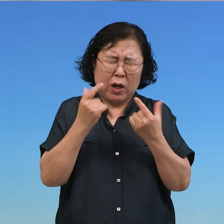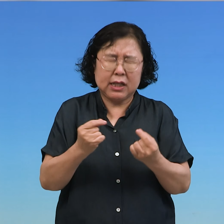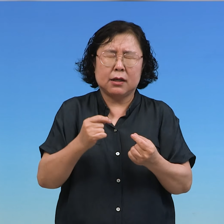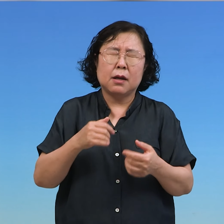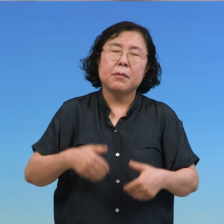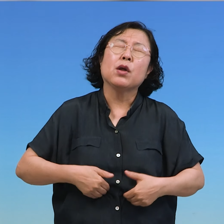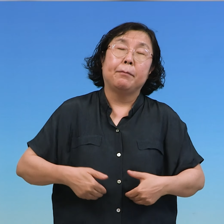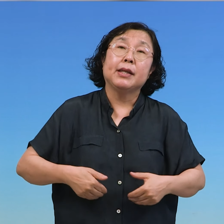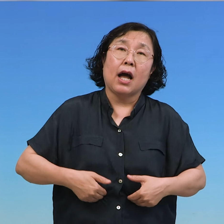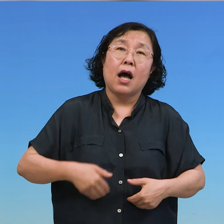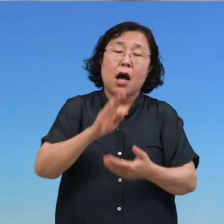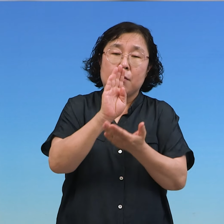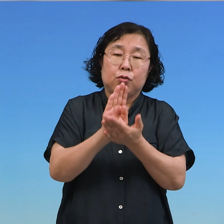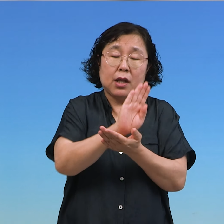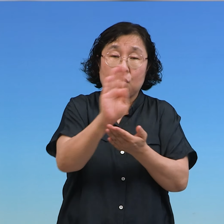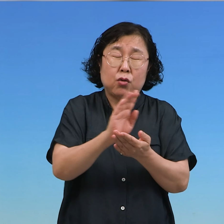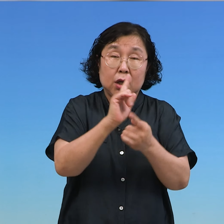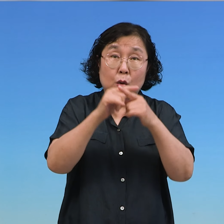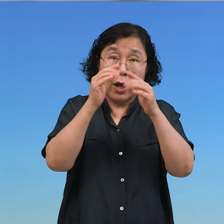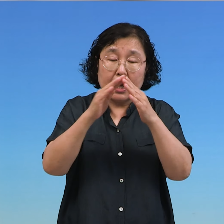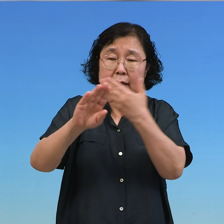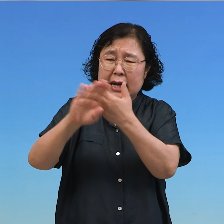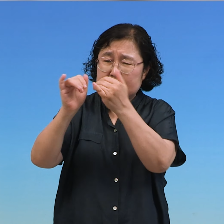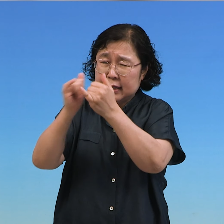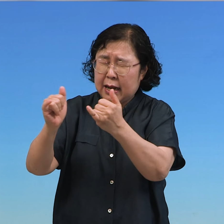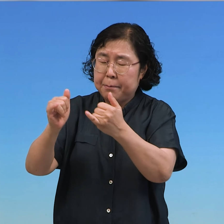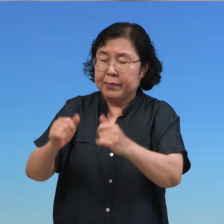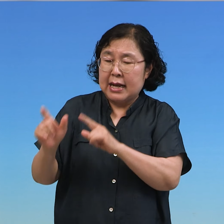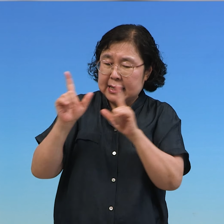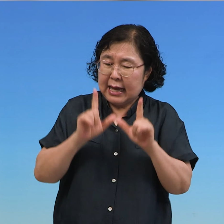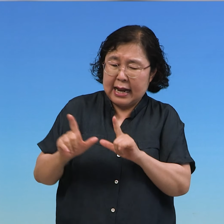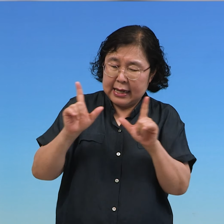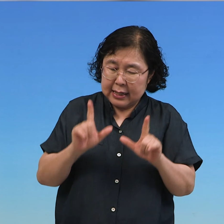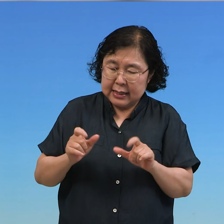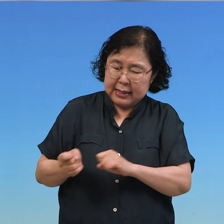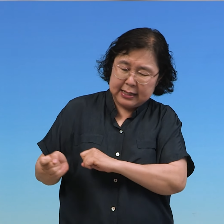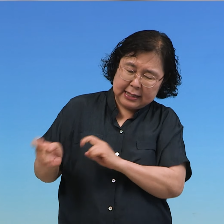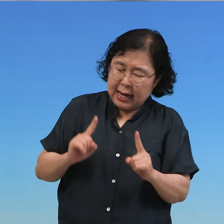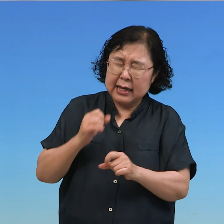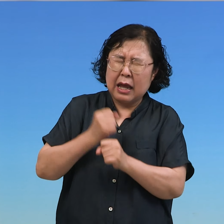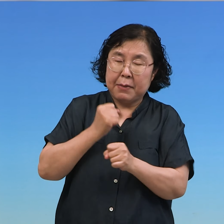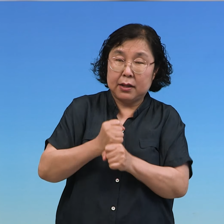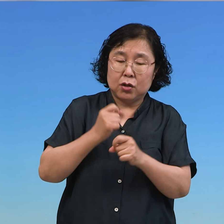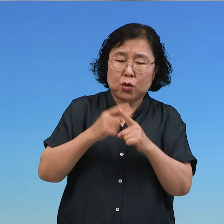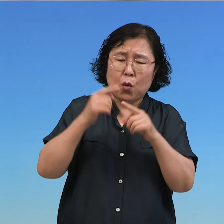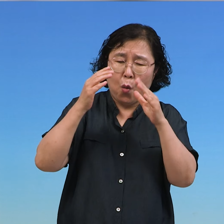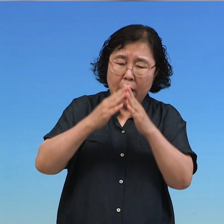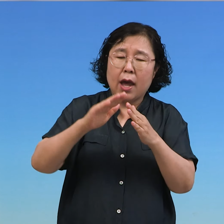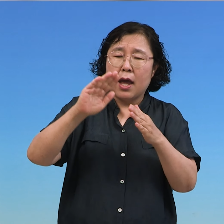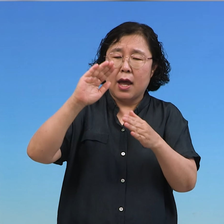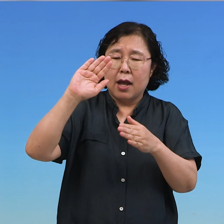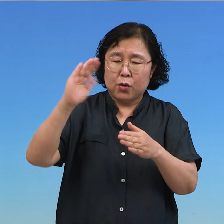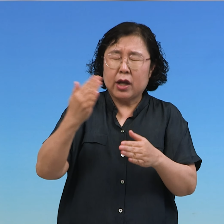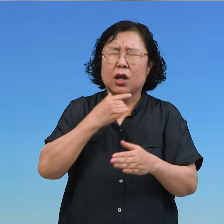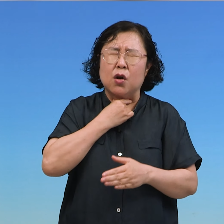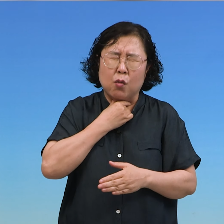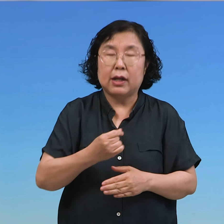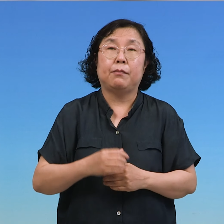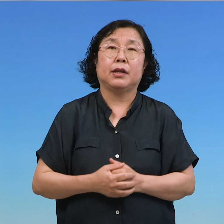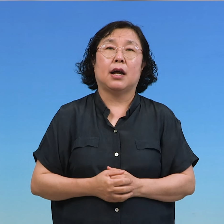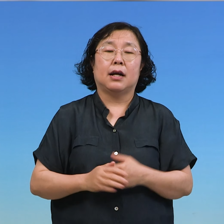둔당 우리 교회 살리는 교회 되기를 원합니다 멀쩡한 사람 말로 찔러 피 흘리게